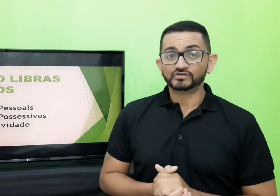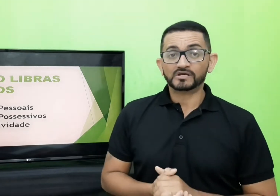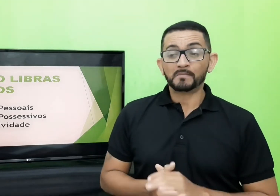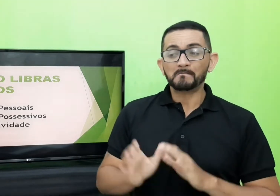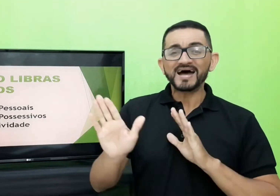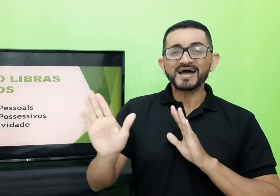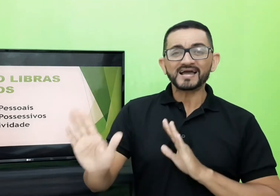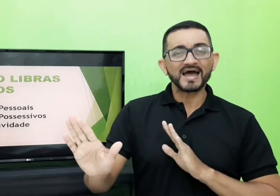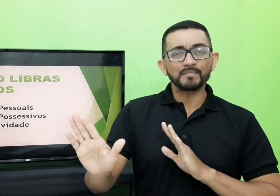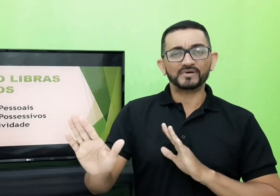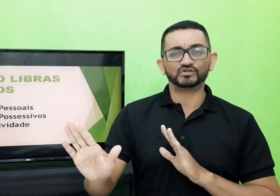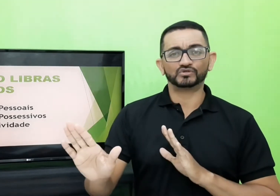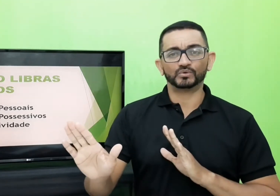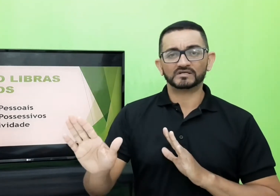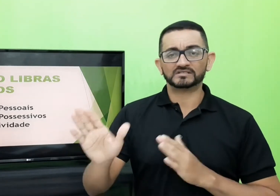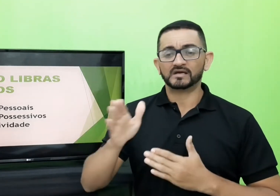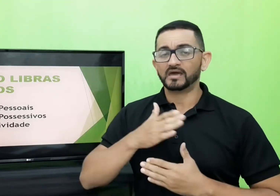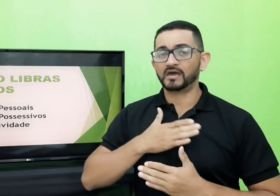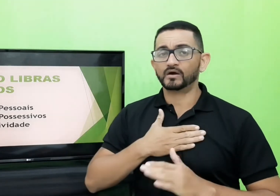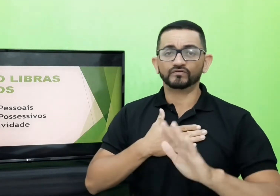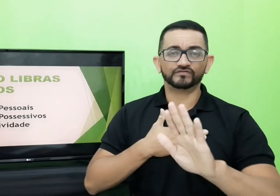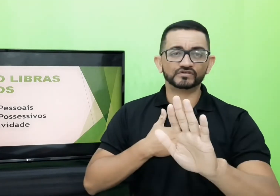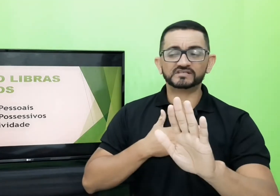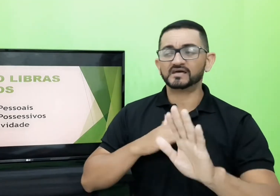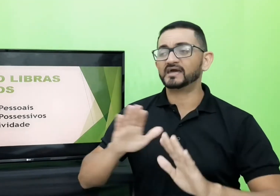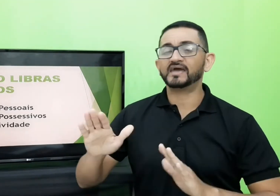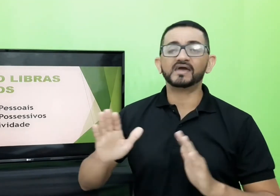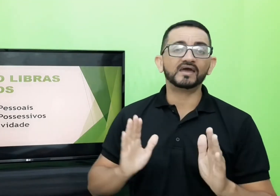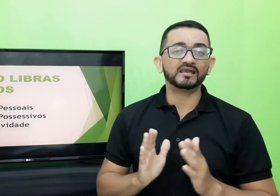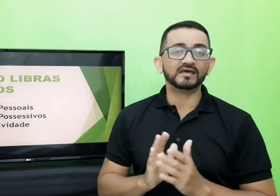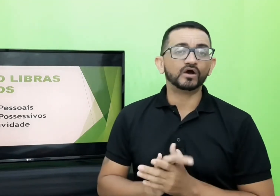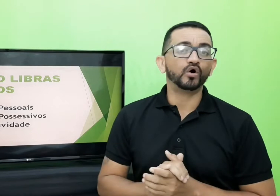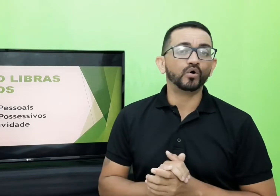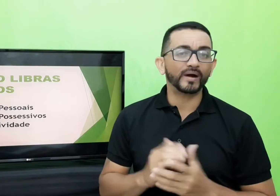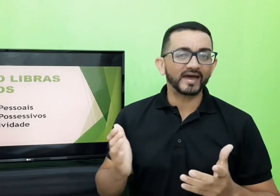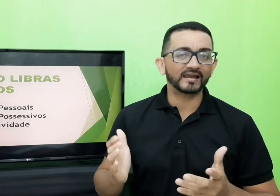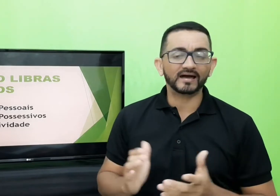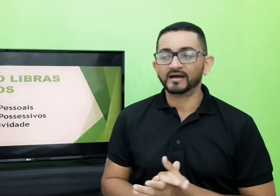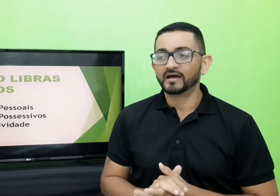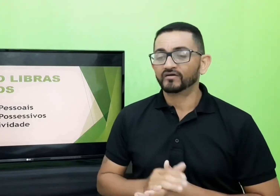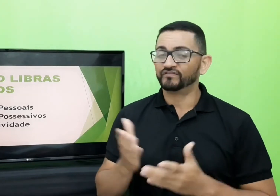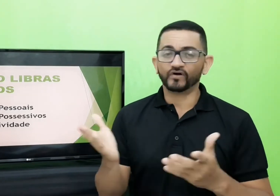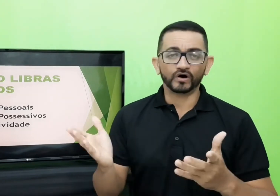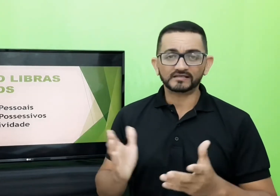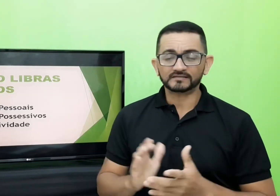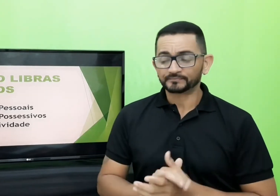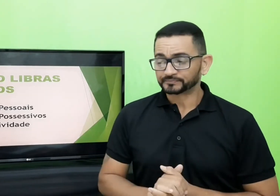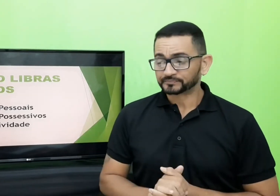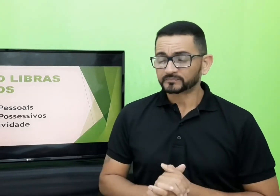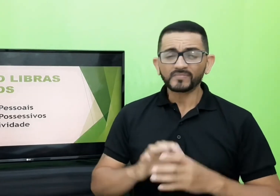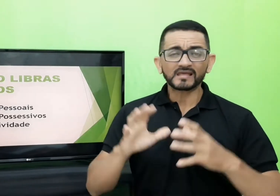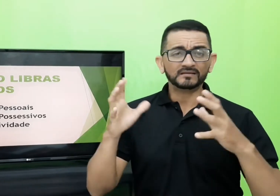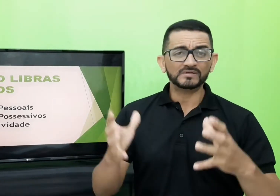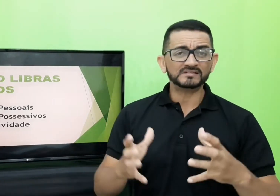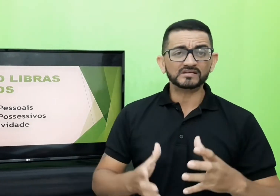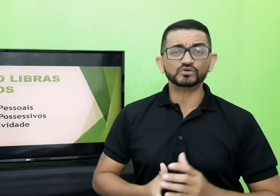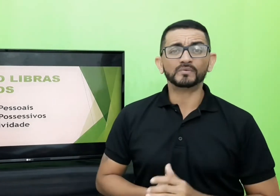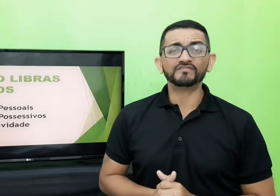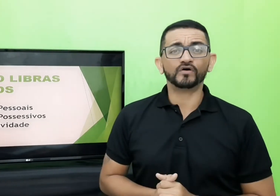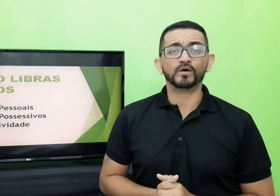de marcar pessoas. Eu, você, ele ou ela, vós. Então existe uma forma